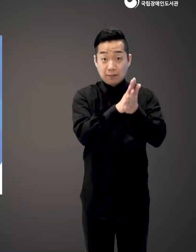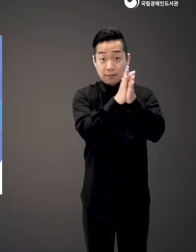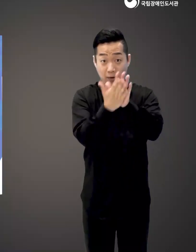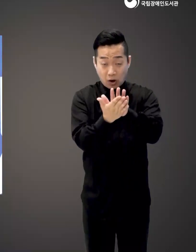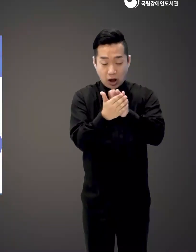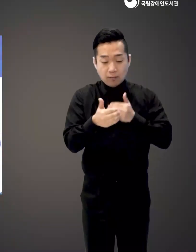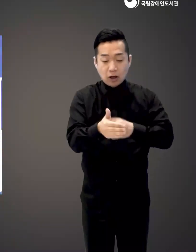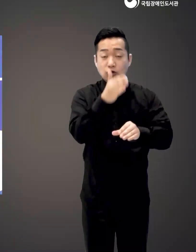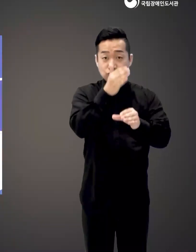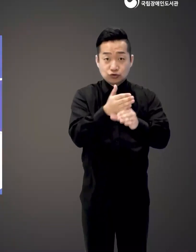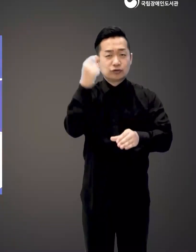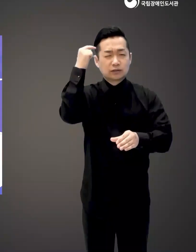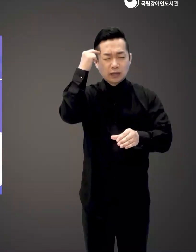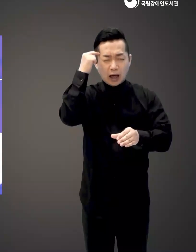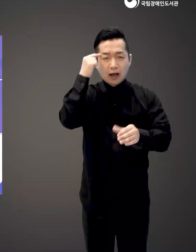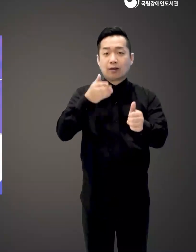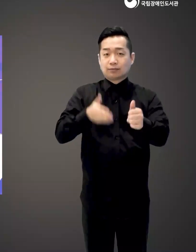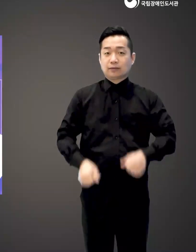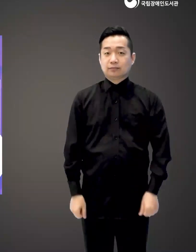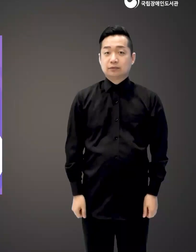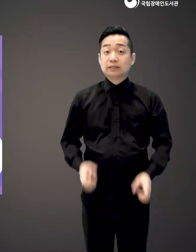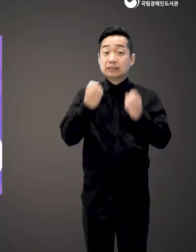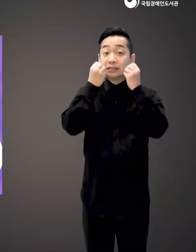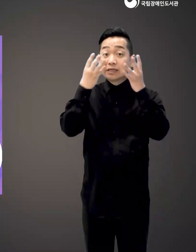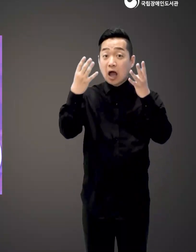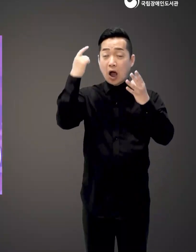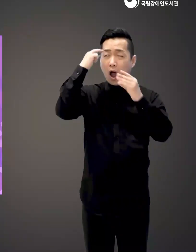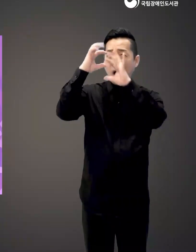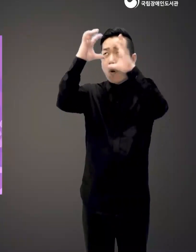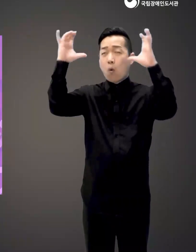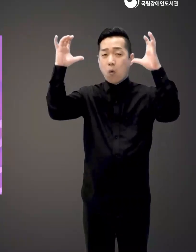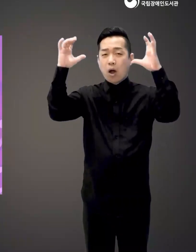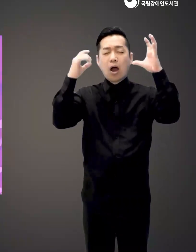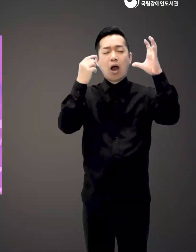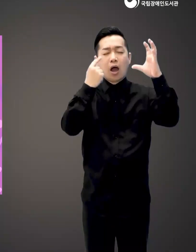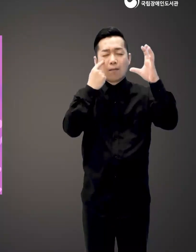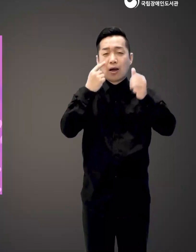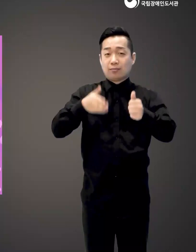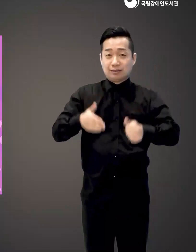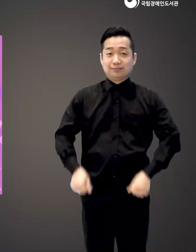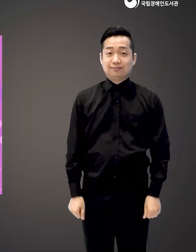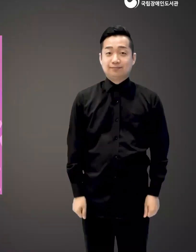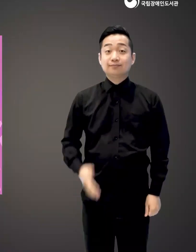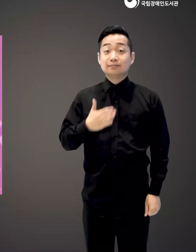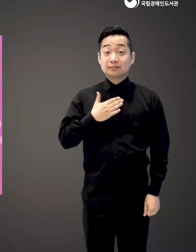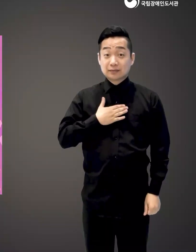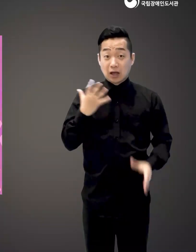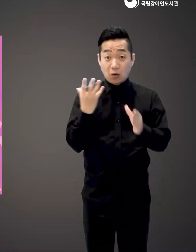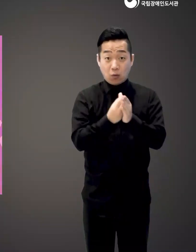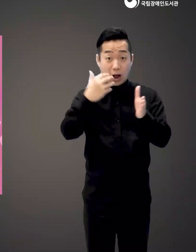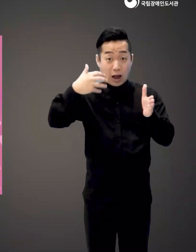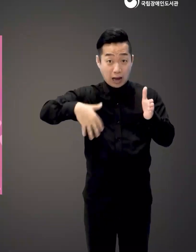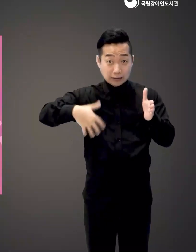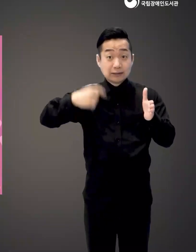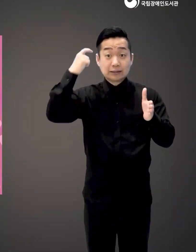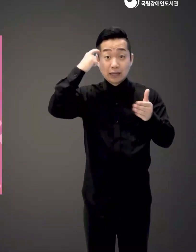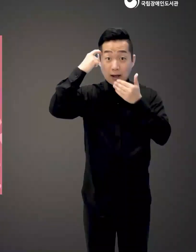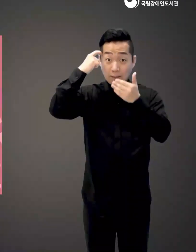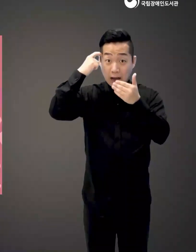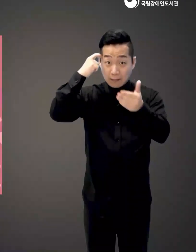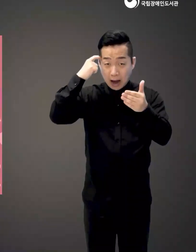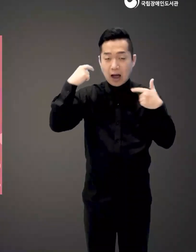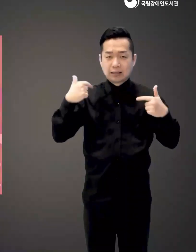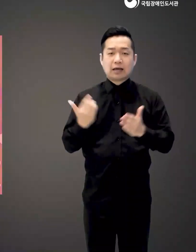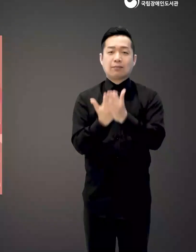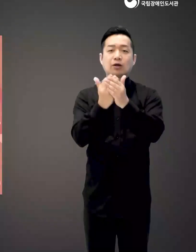변화하는 과정 중에 있다고 보자. 새로운 공상에 빠져보자. 자신을 미완성으로 볼 수